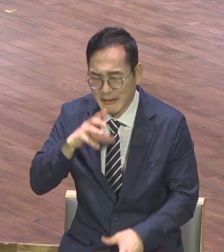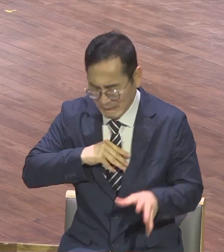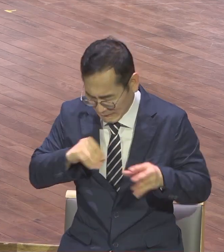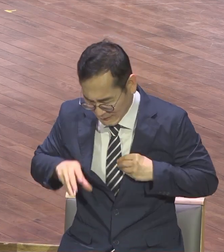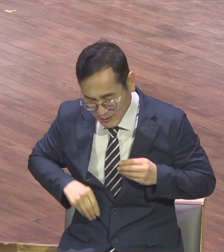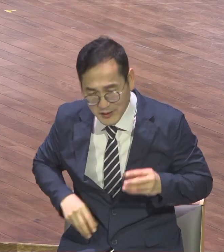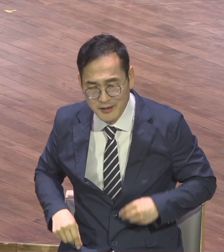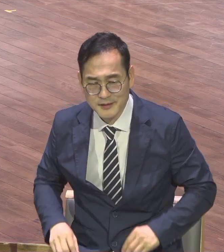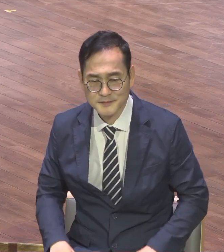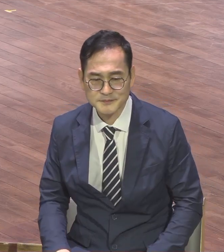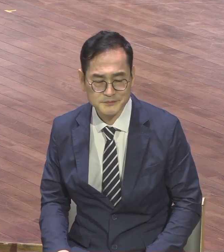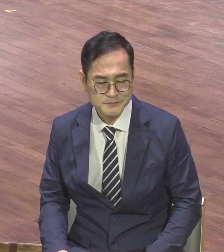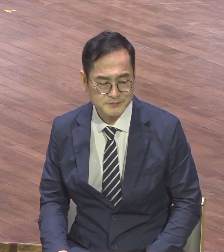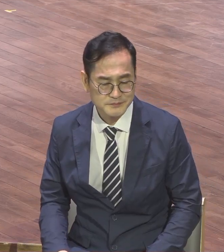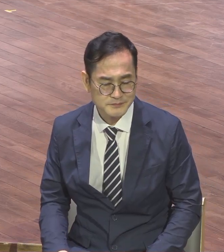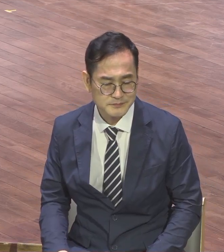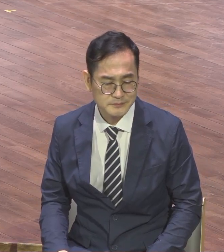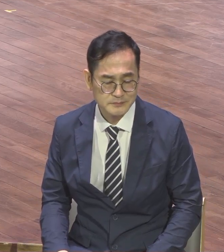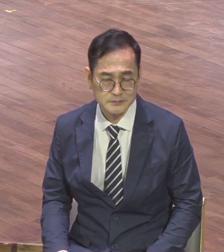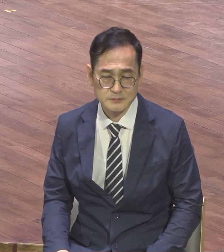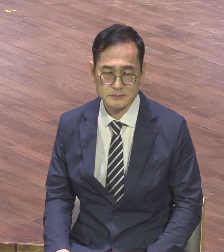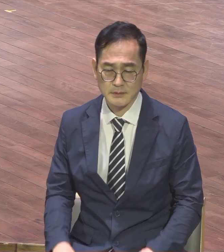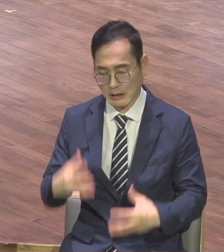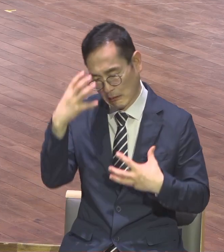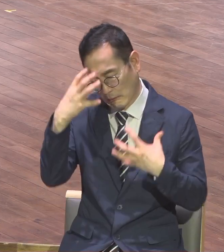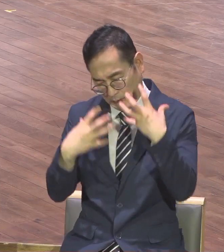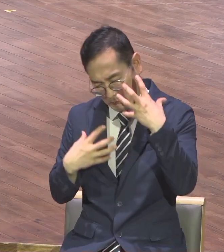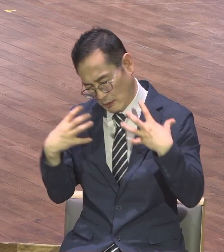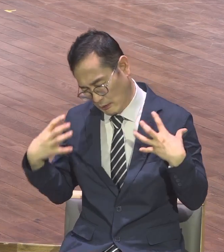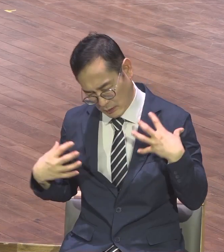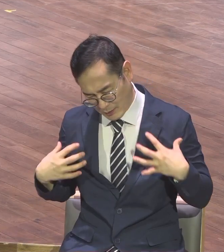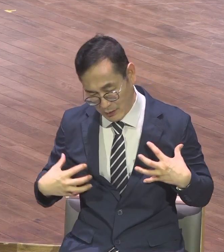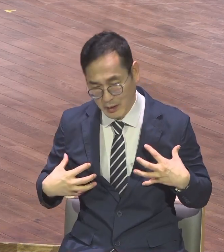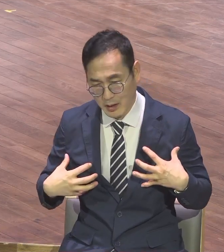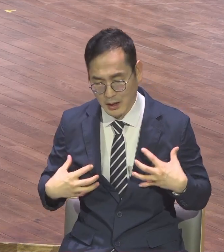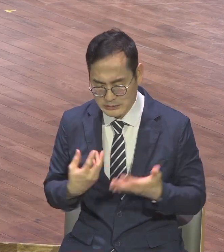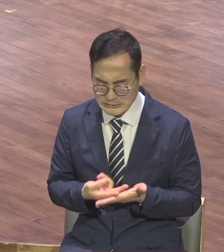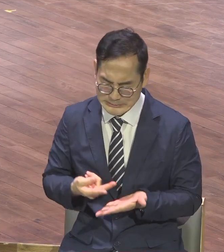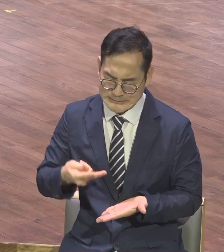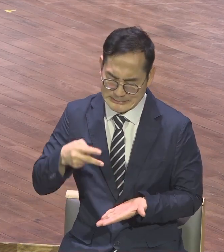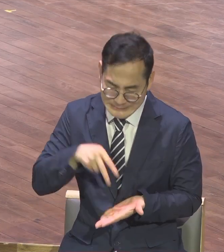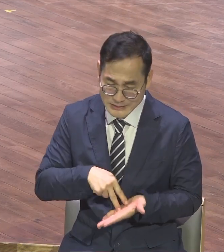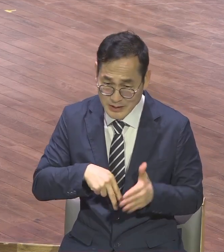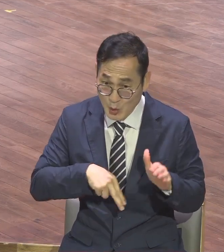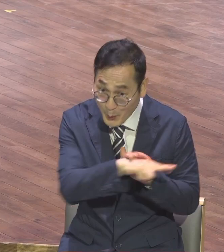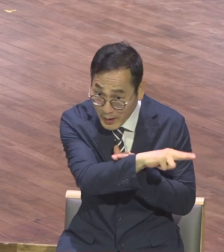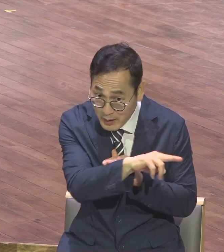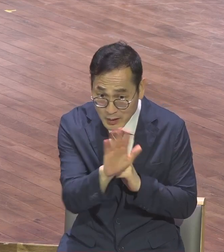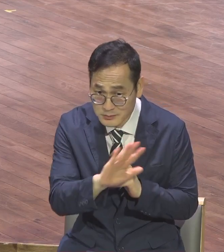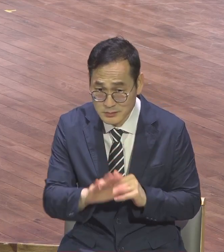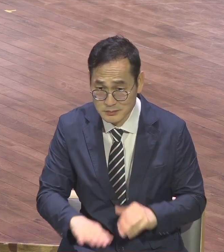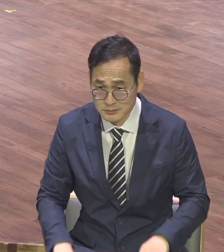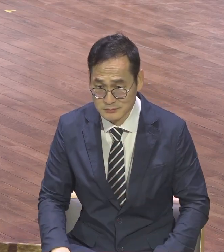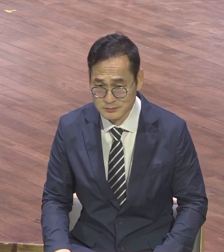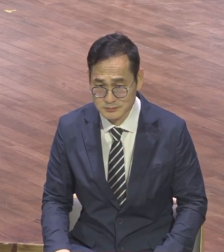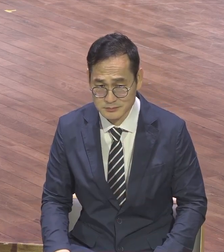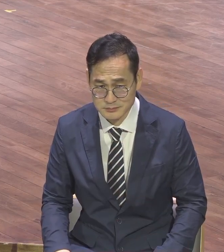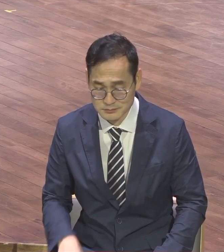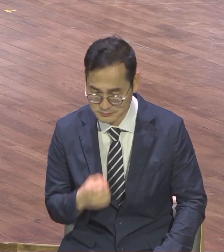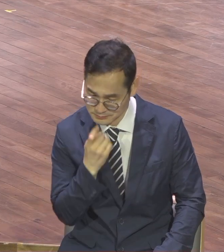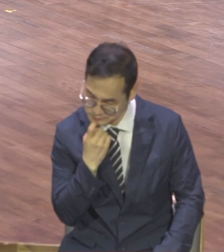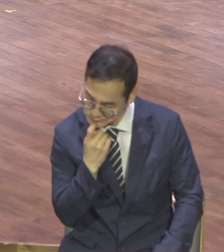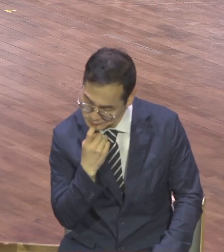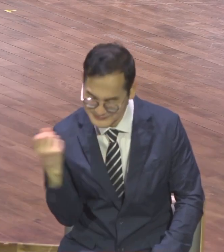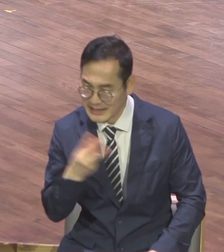그런데 놀라운 것은요, 바울이 만신창이 된 이 몸을 가지고 일어나자마자 도망간 것이 아니에요. 도망간